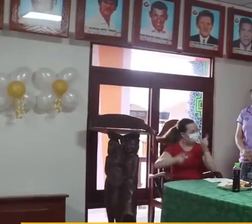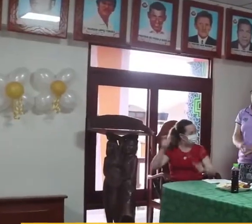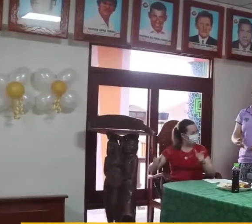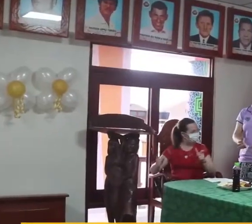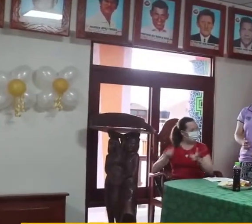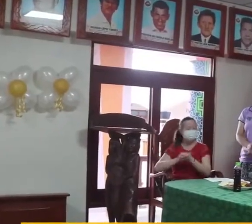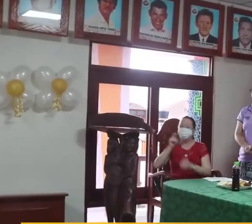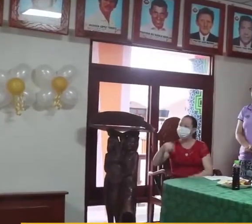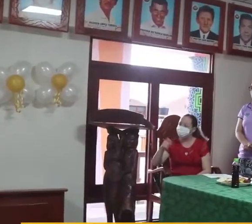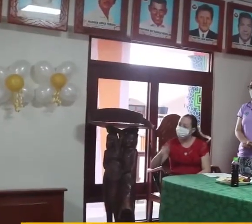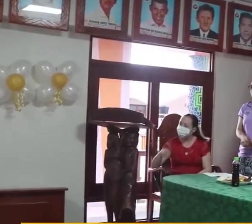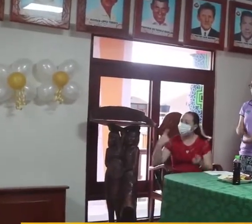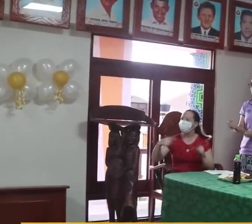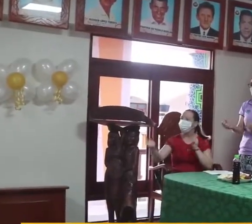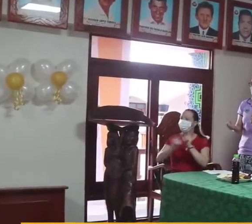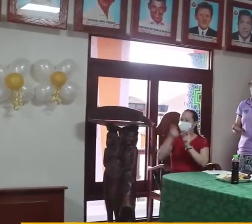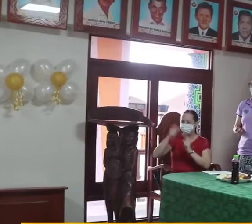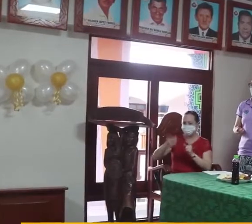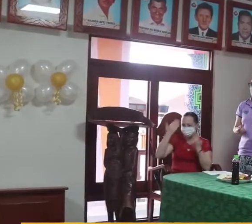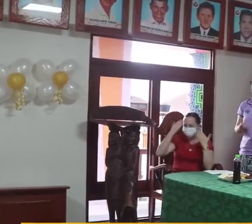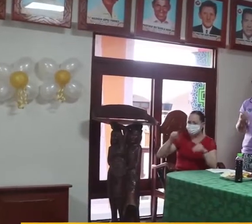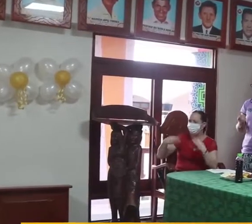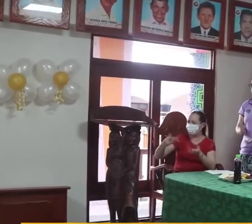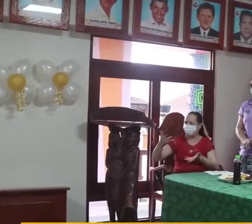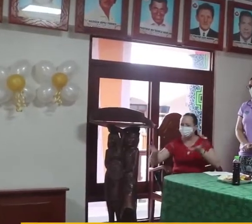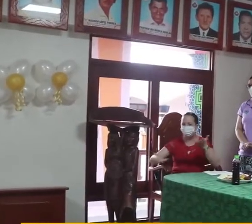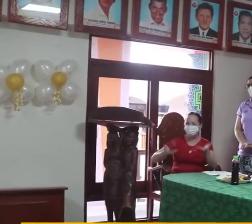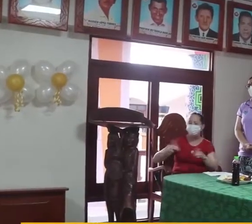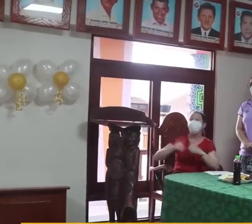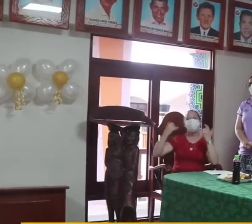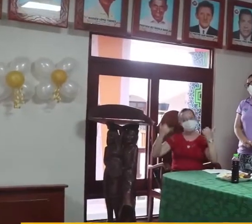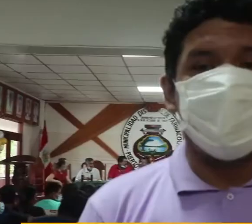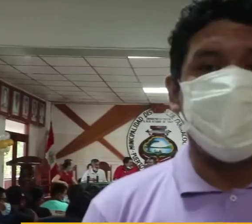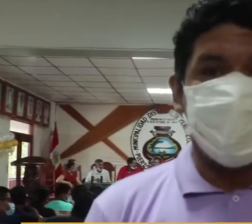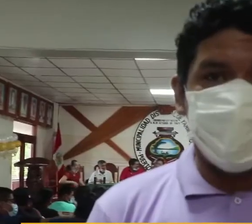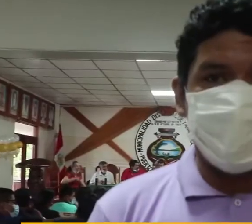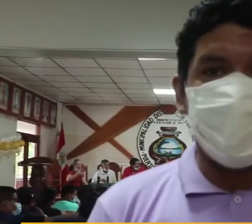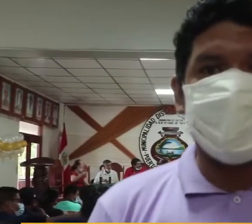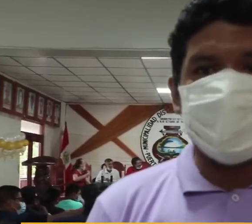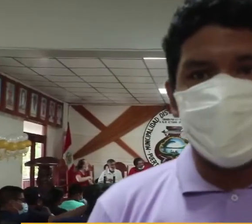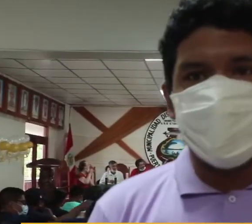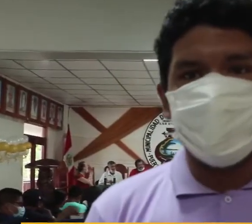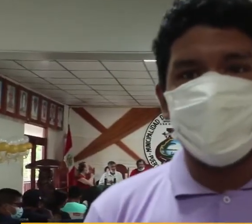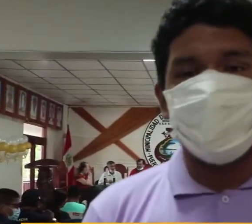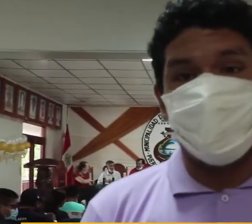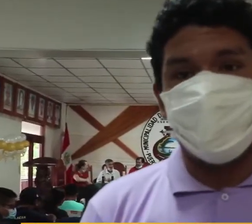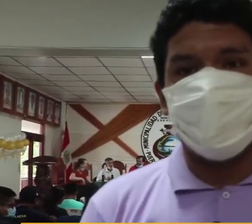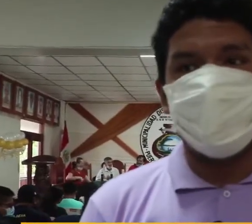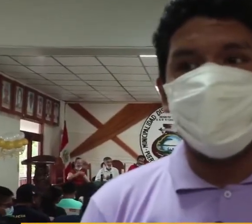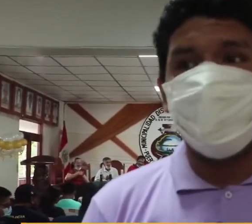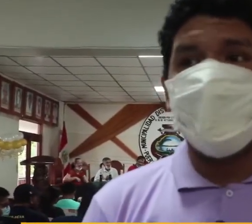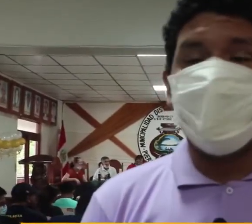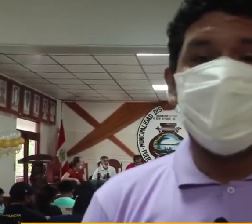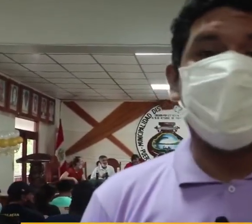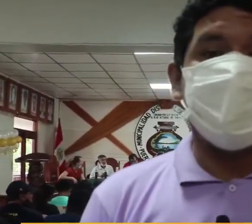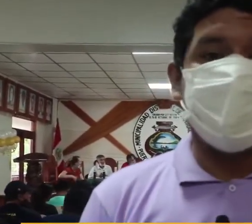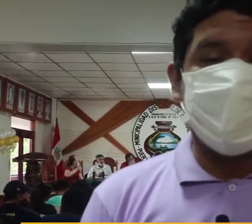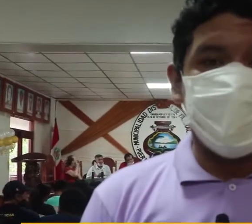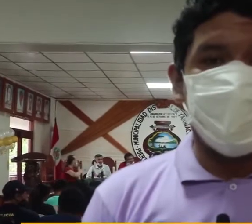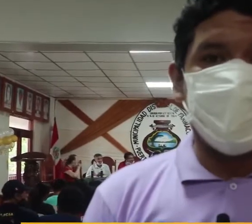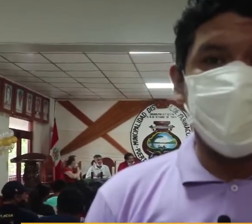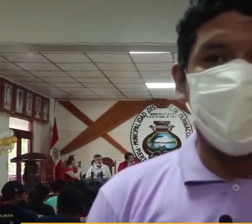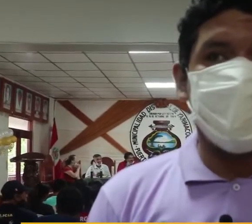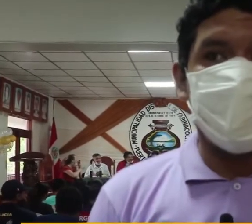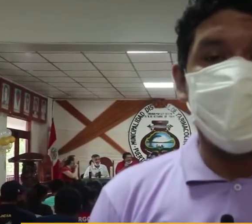ahorita hemos involucrado lo que es la Policía Nacional de Perú, el personal de Policía Municipal, Serenazgo y Defensa Civil, como también